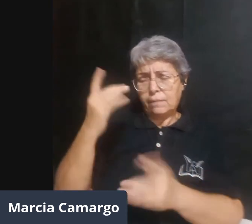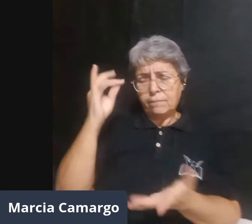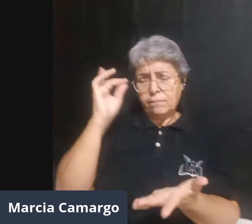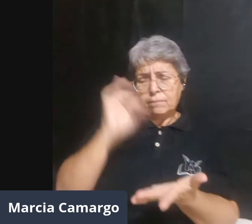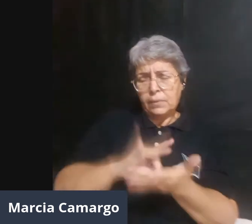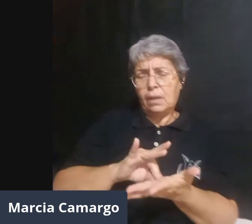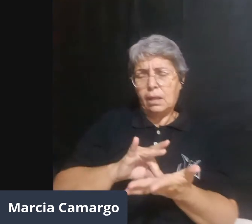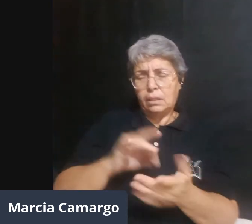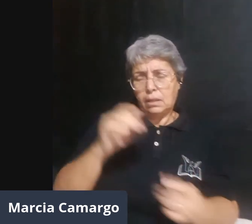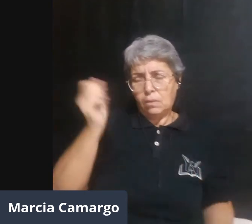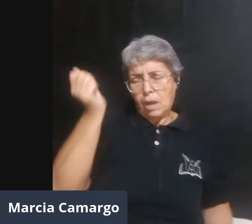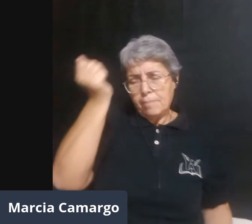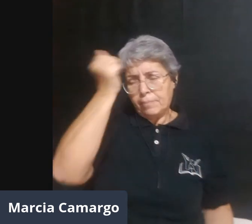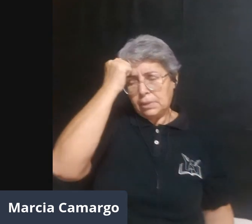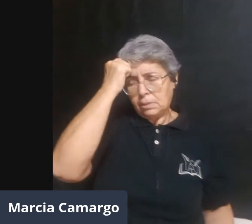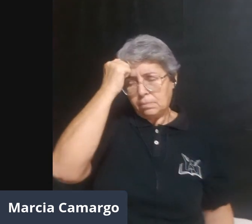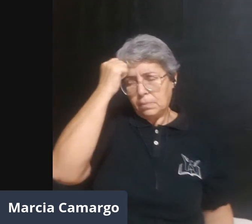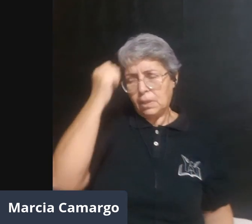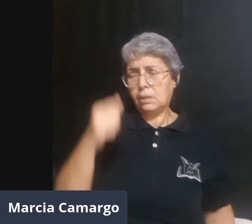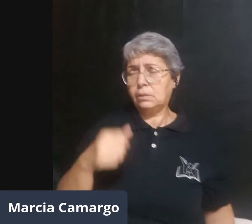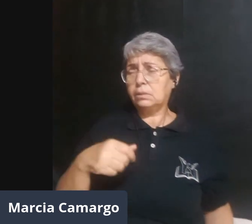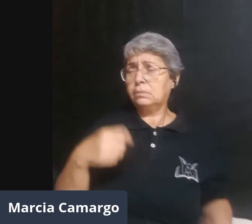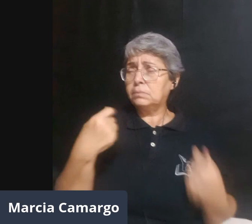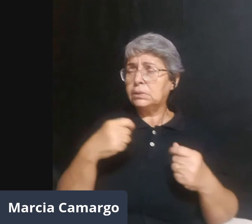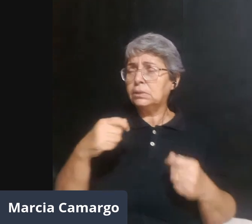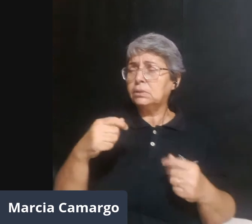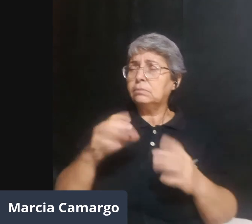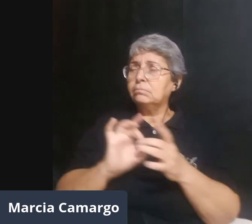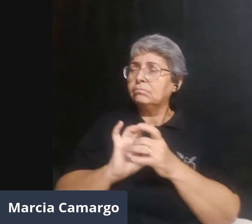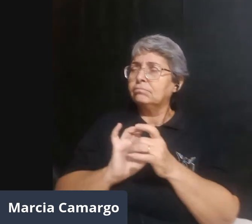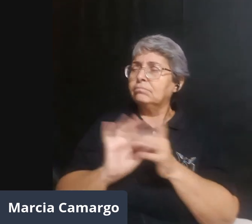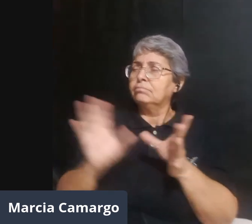verdadeiro, a deixarmos o Espírito Santo